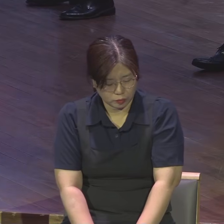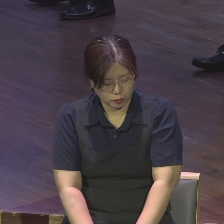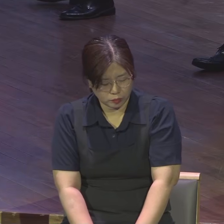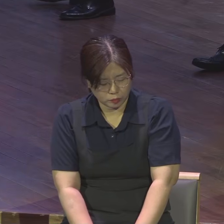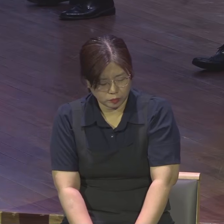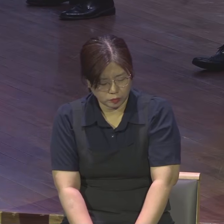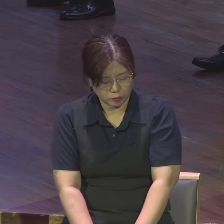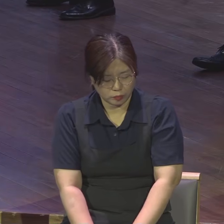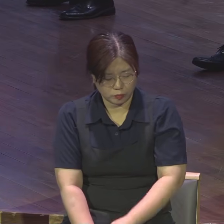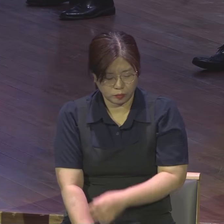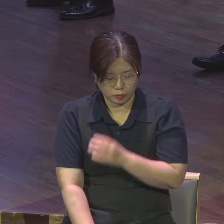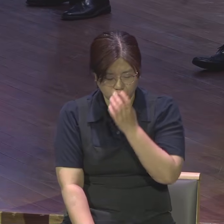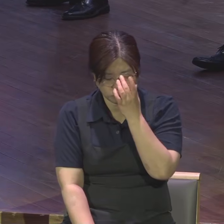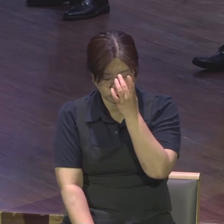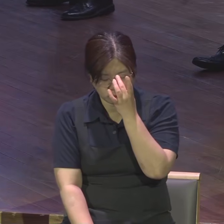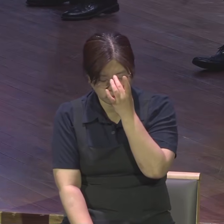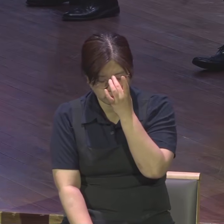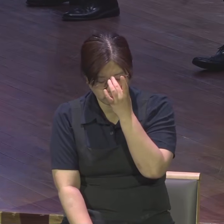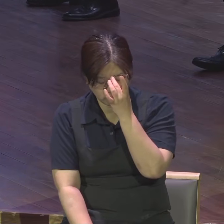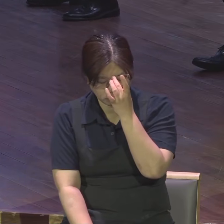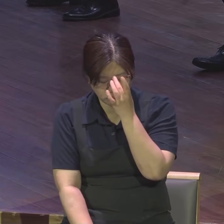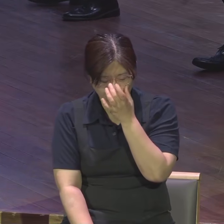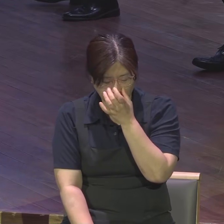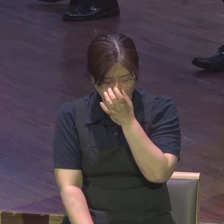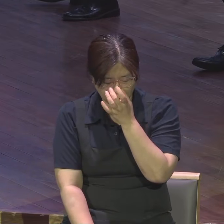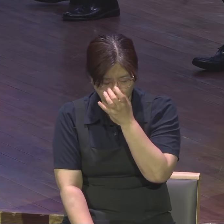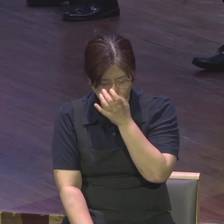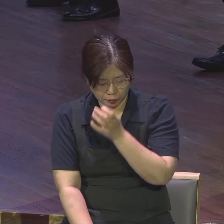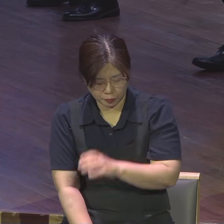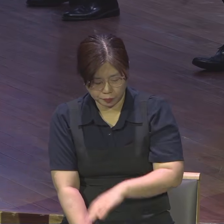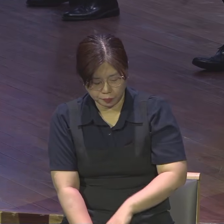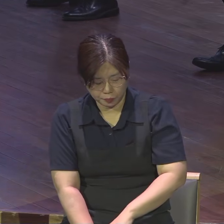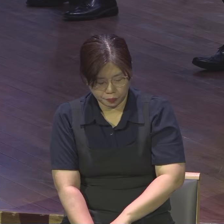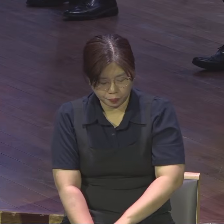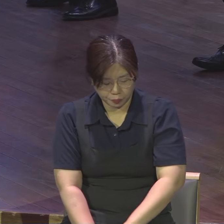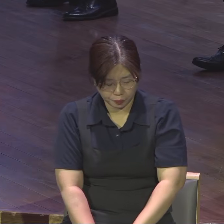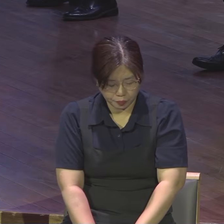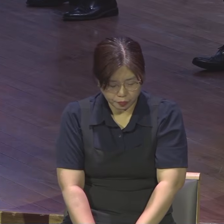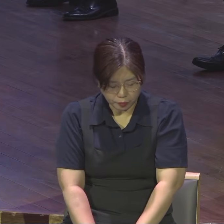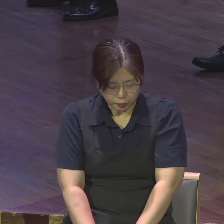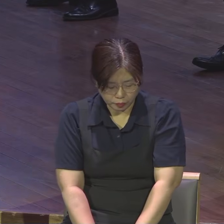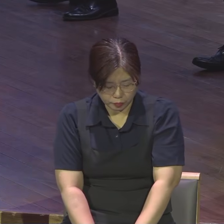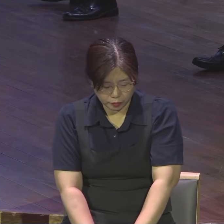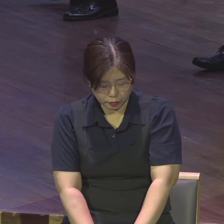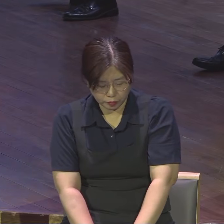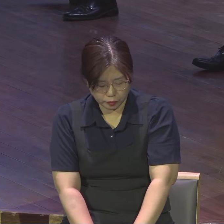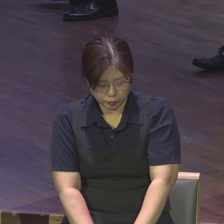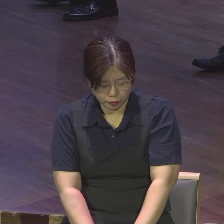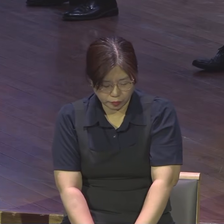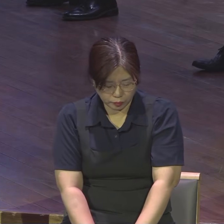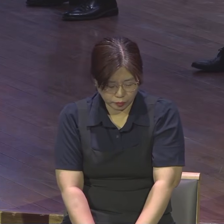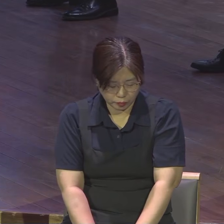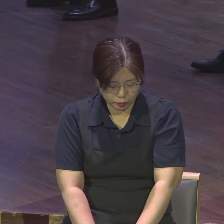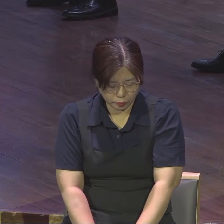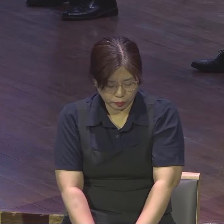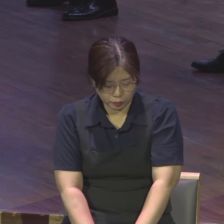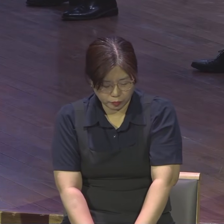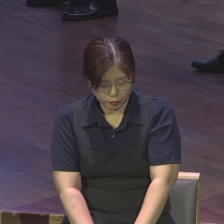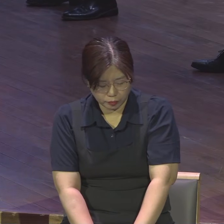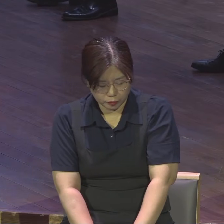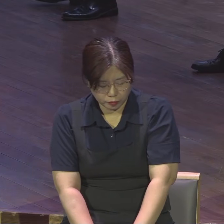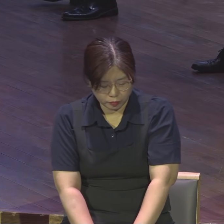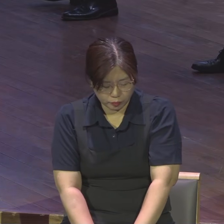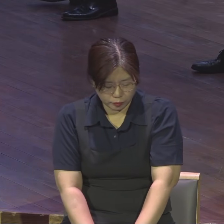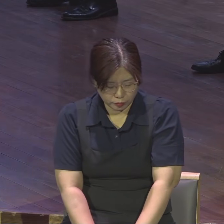현장과 밴쿠버 현장에 임하게 하여 주옵소서. 진행하시는 최덕규 목사님과 우리 모든 캠프팀에게 이 시간 하나님